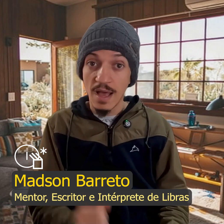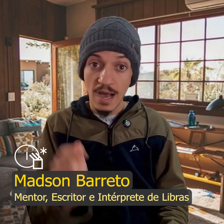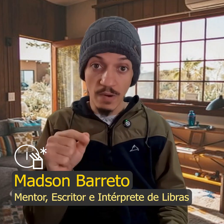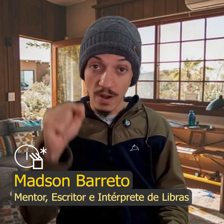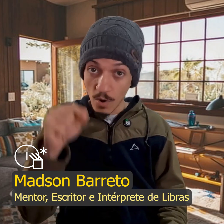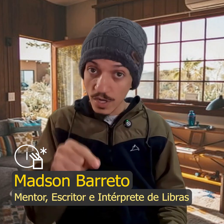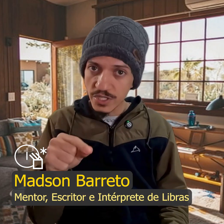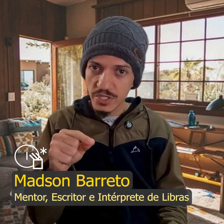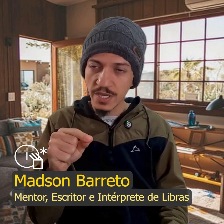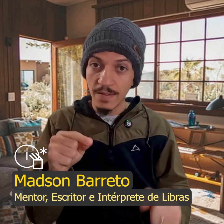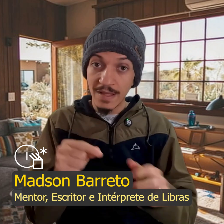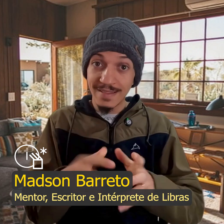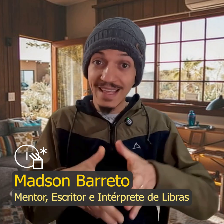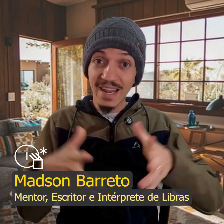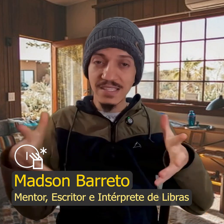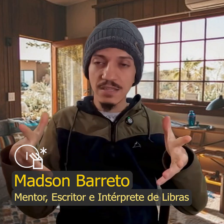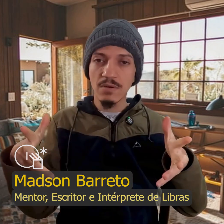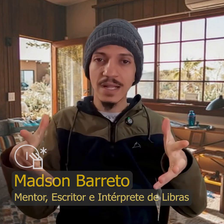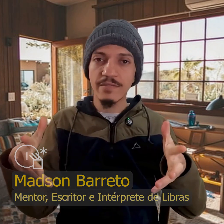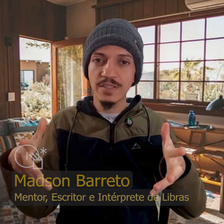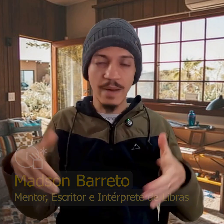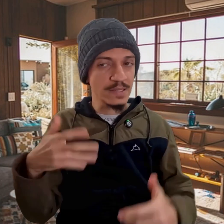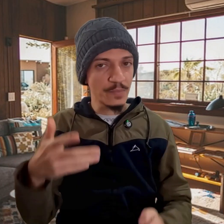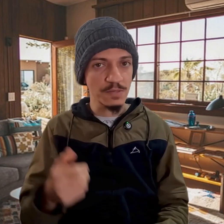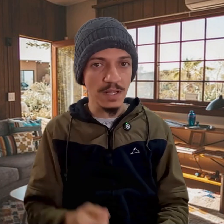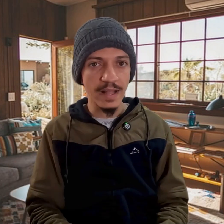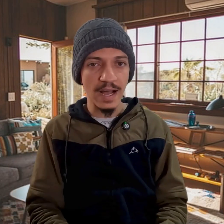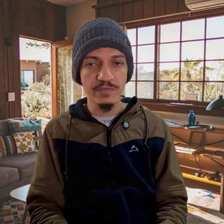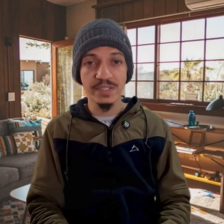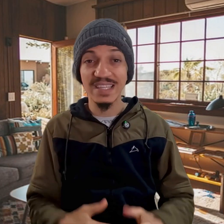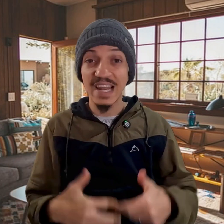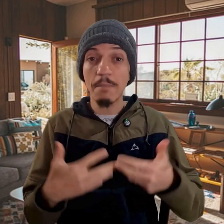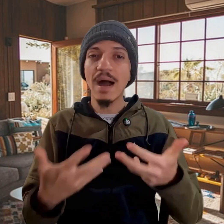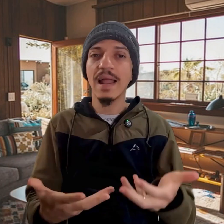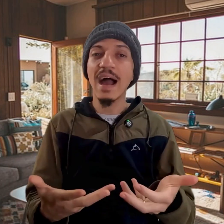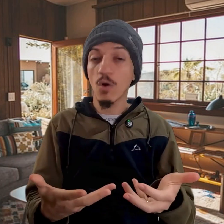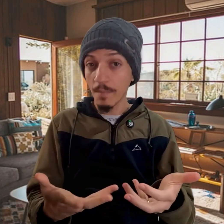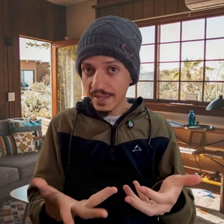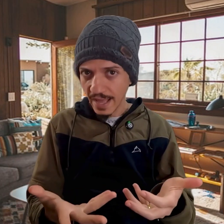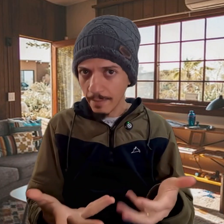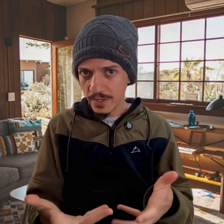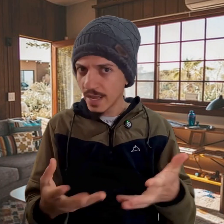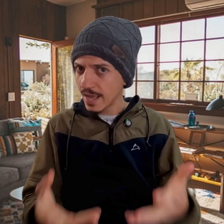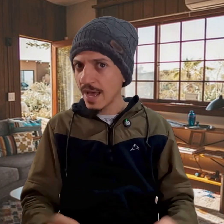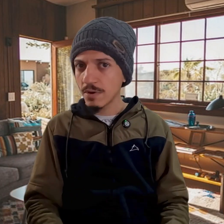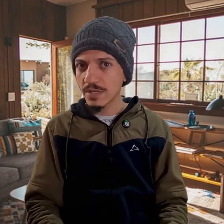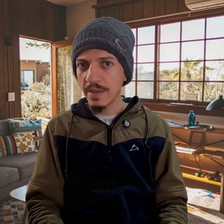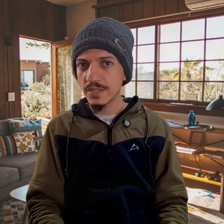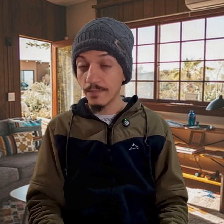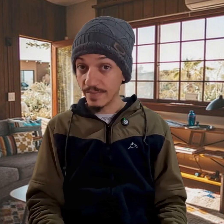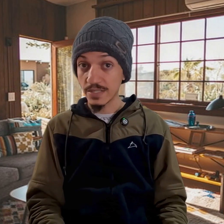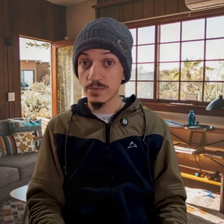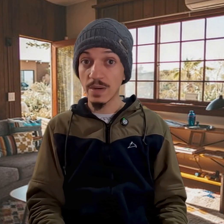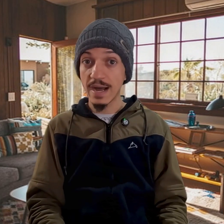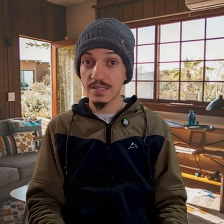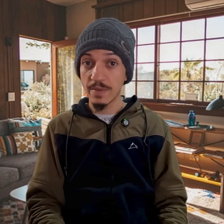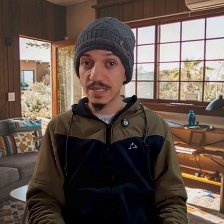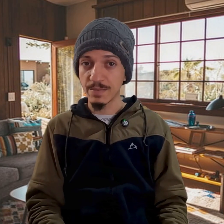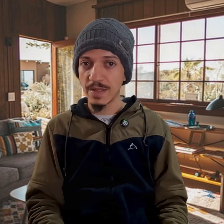Agora, hoje em dia, tem crescido cada vez mais a possibilidade de você trabalhar como intérprete remotamente, da sua casa mesmo,